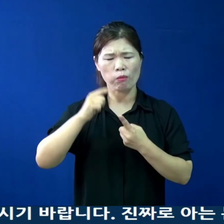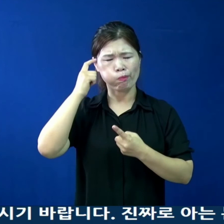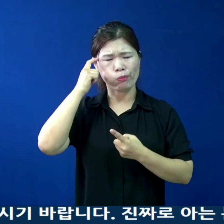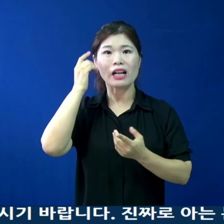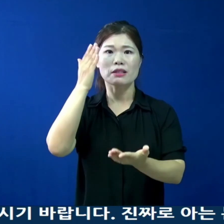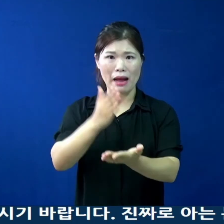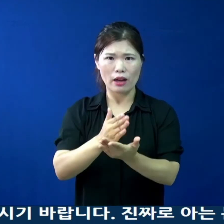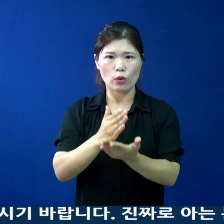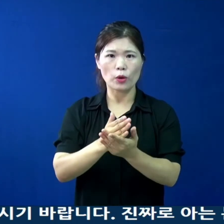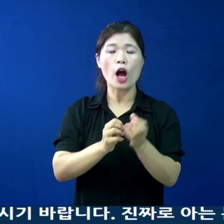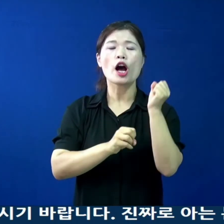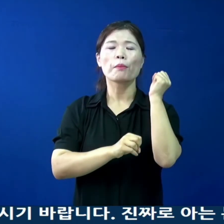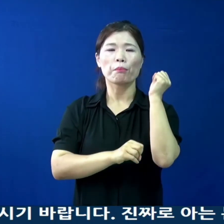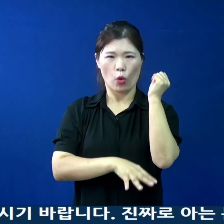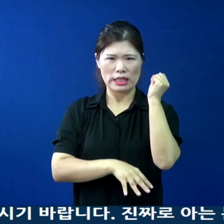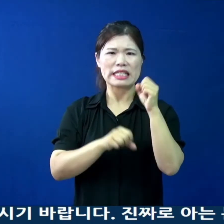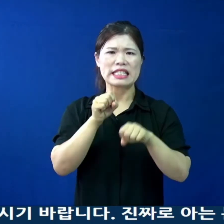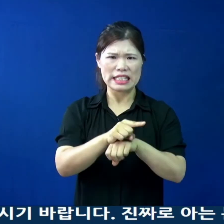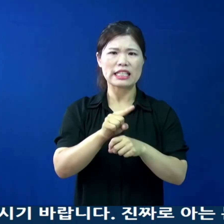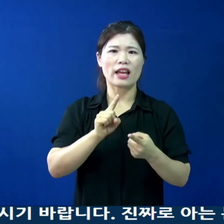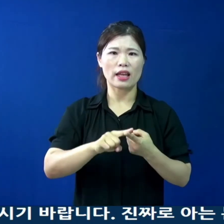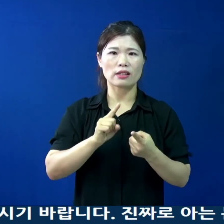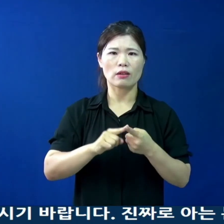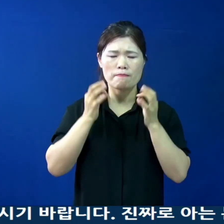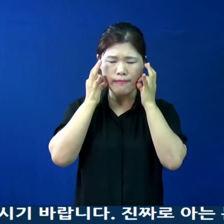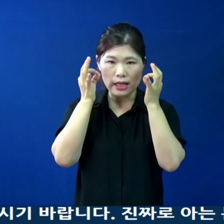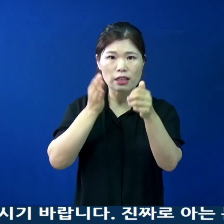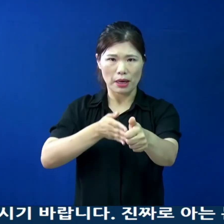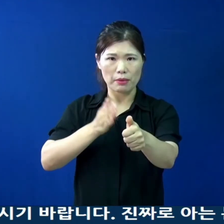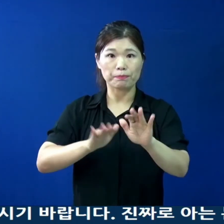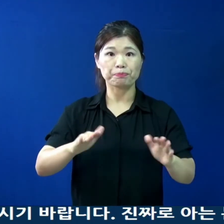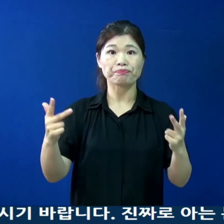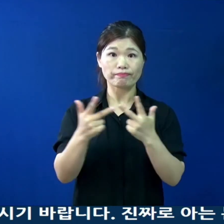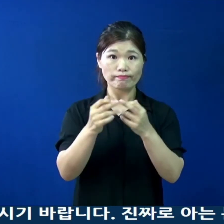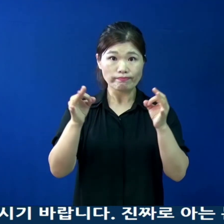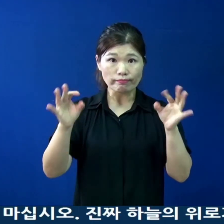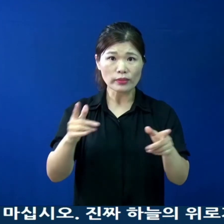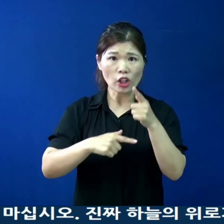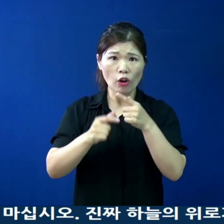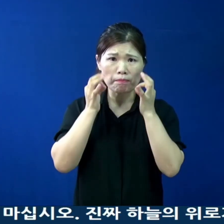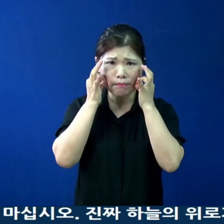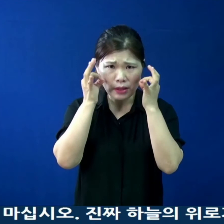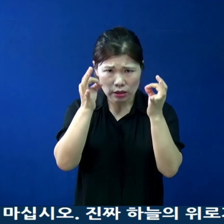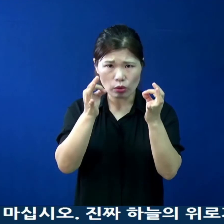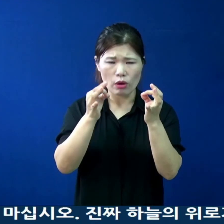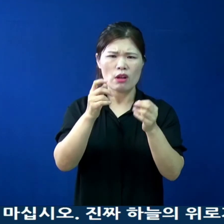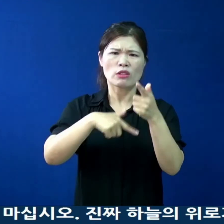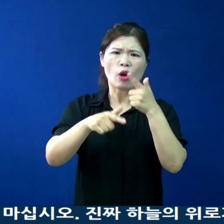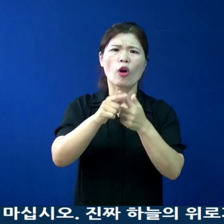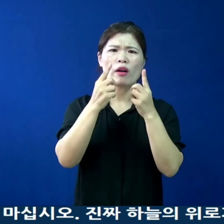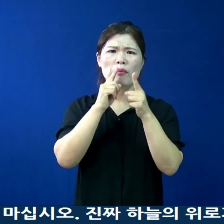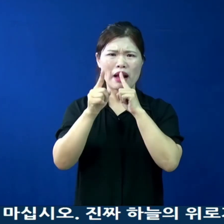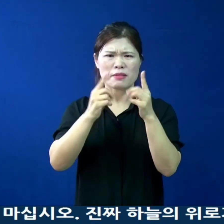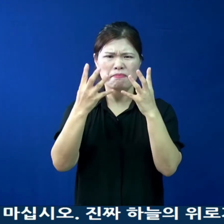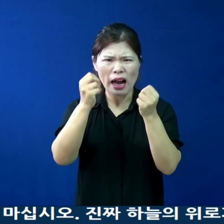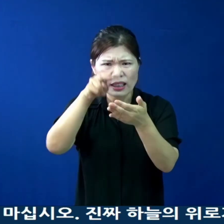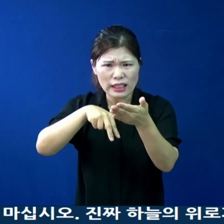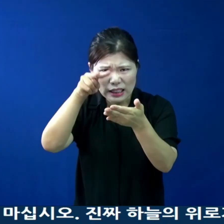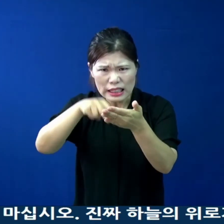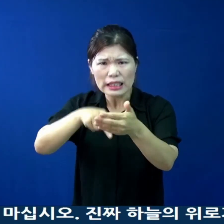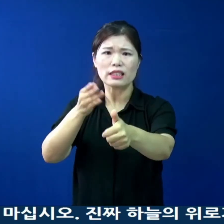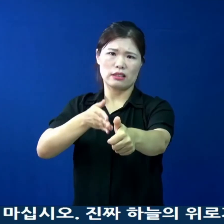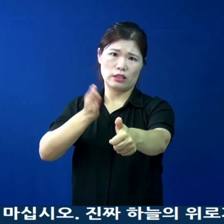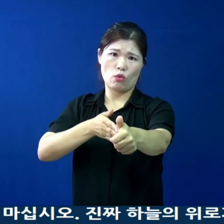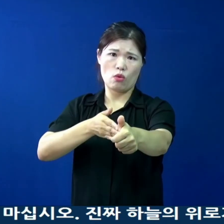본질에 더 충실하실 수 있기를 바랍니다. 이번 한 주 더 애쓰십시오. 더 말씀을 많이 읽으시고 더 많이